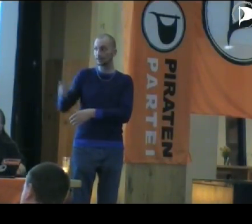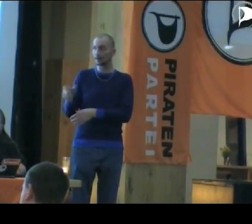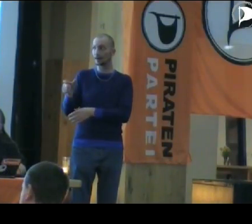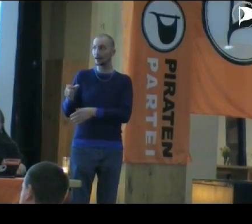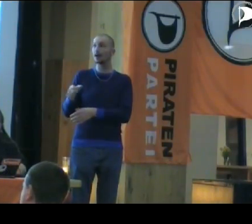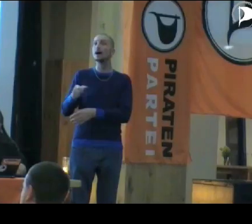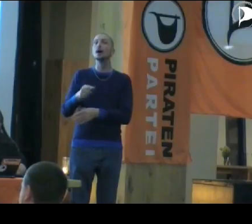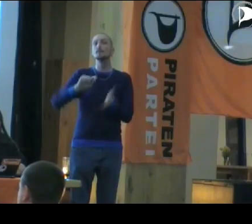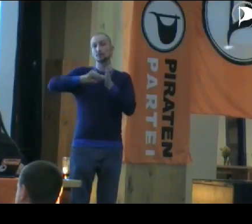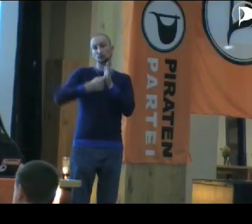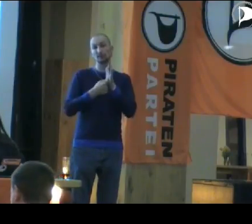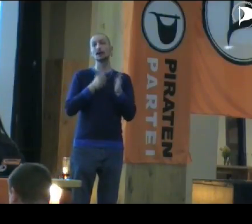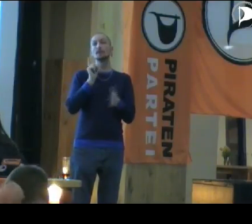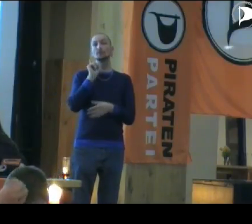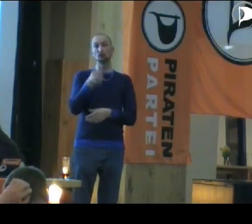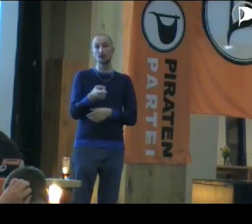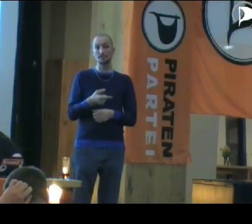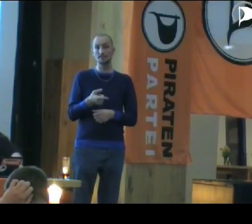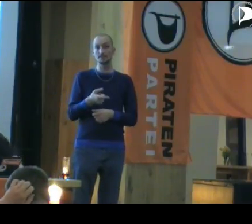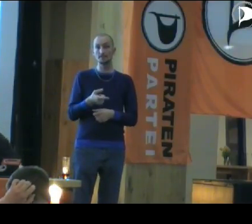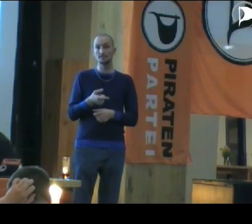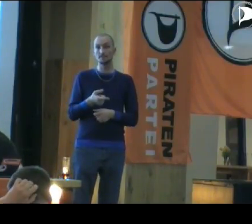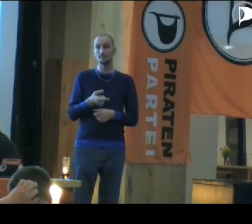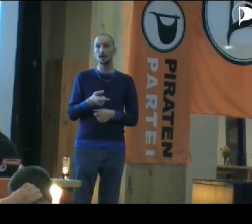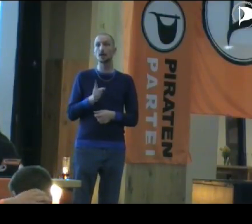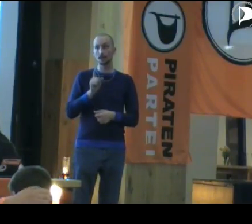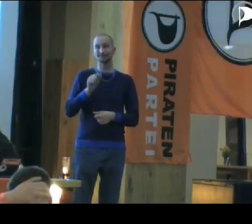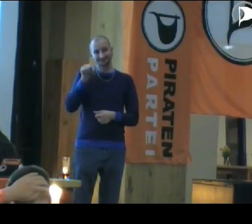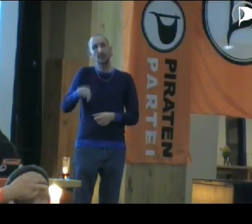zustimmen muss die baden württemberg